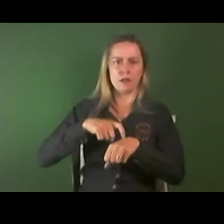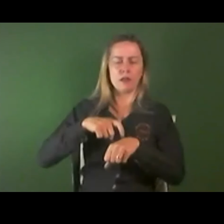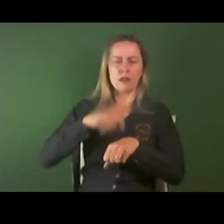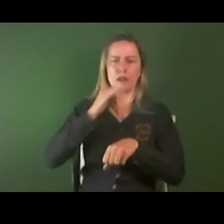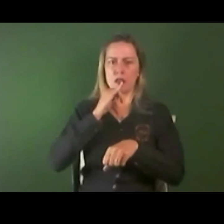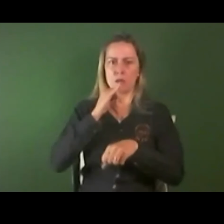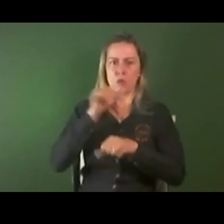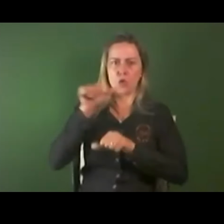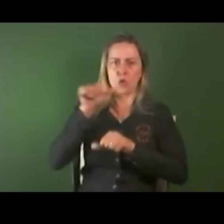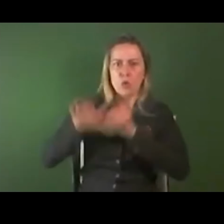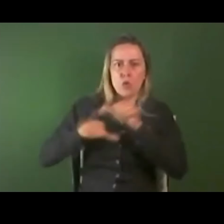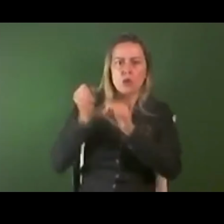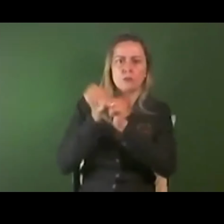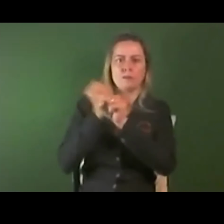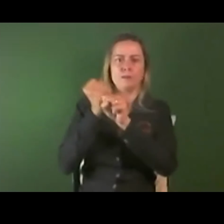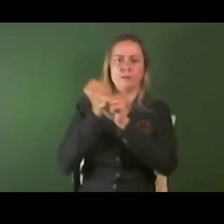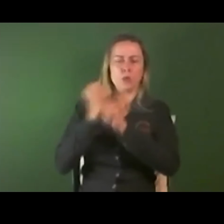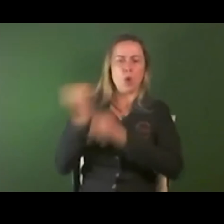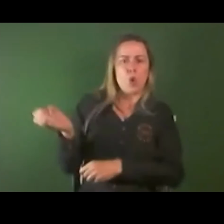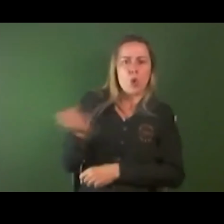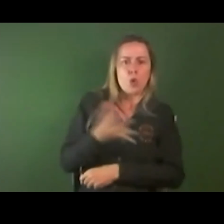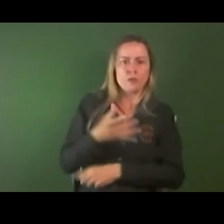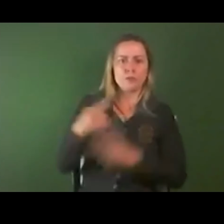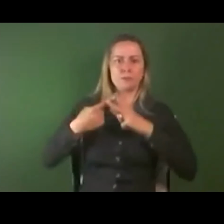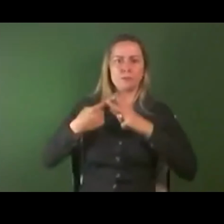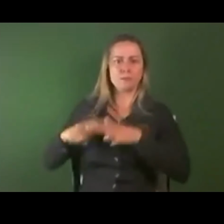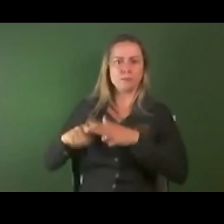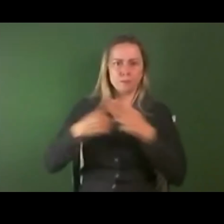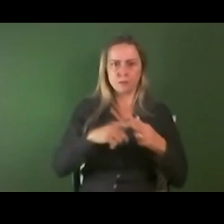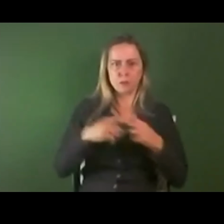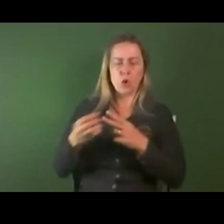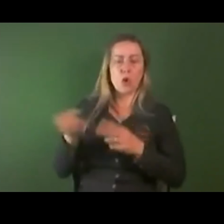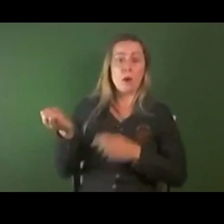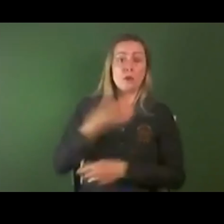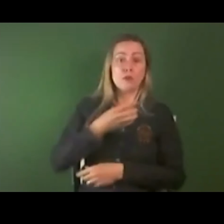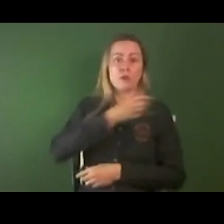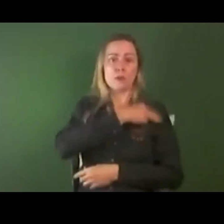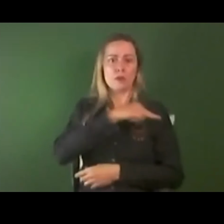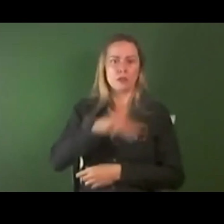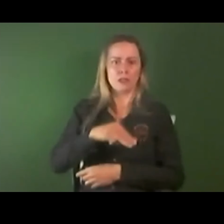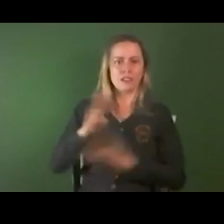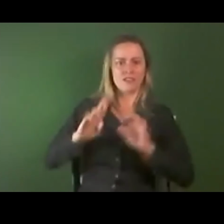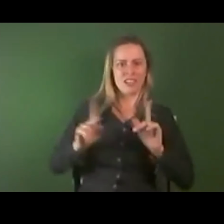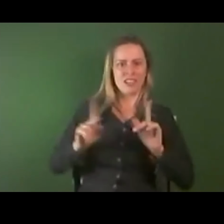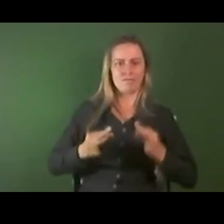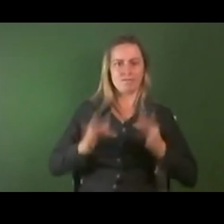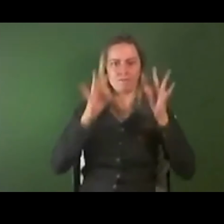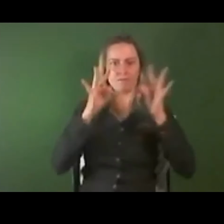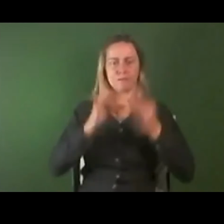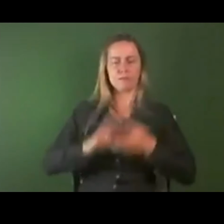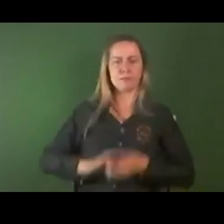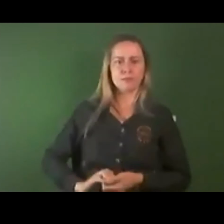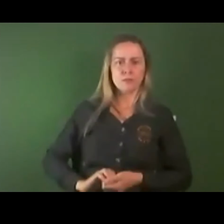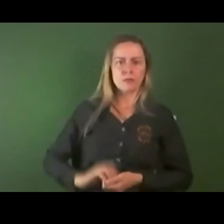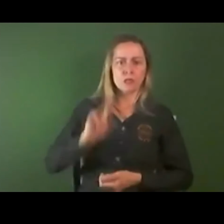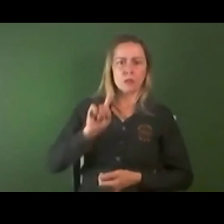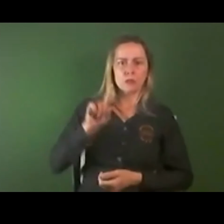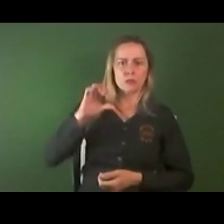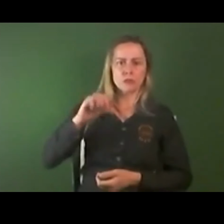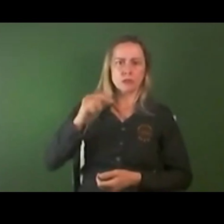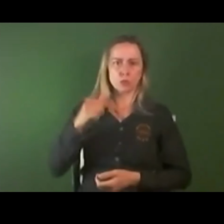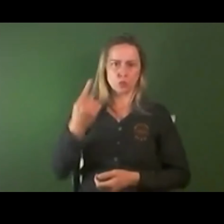em reconstrução dentro de parâmetros de modernização totalmente diferentes. Em 1971, ele é convidado para ir para a Bienal